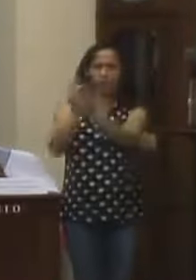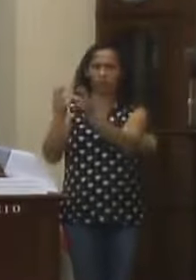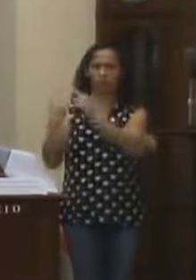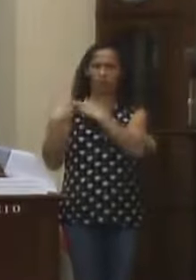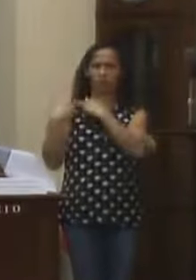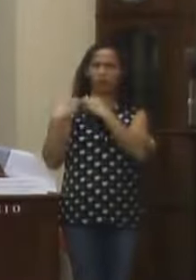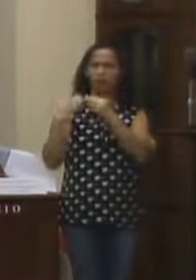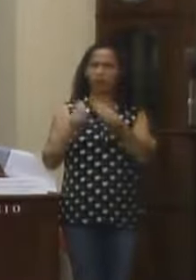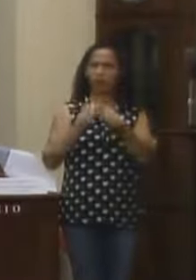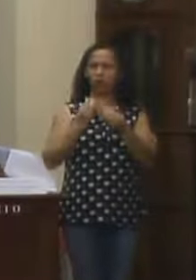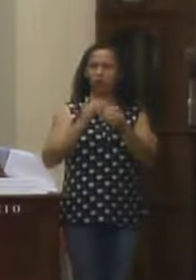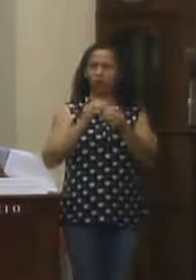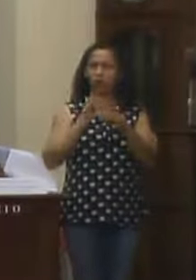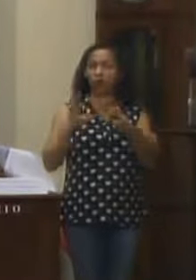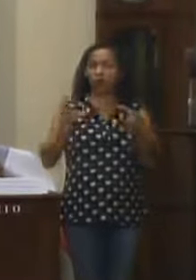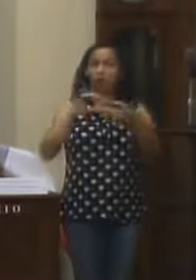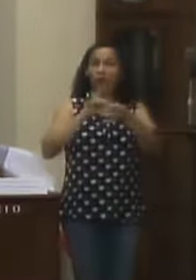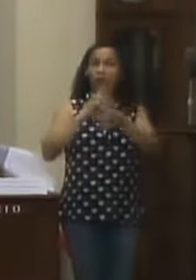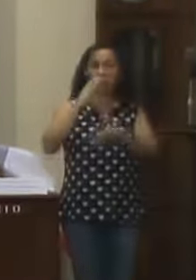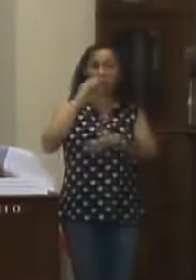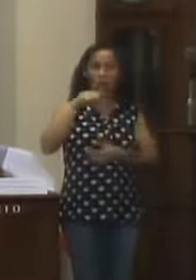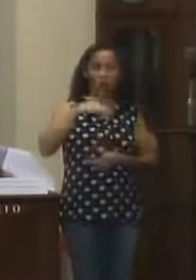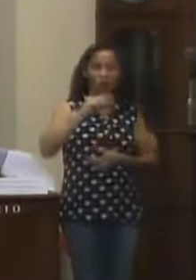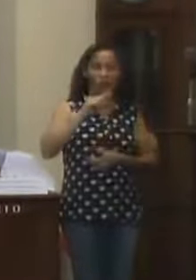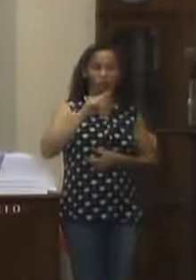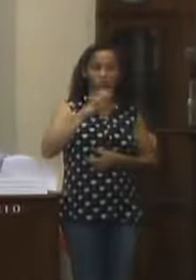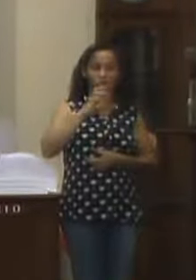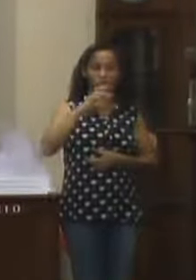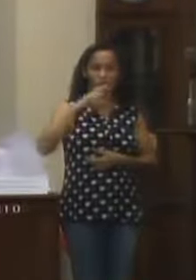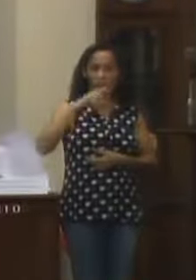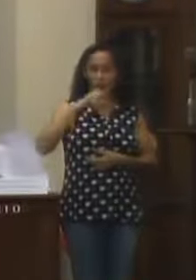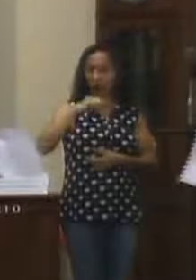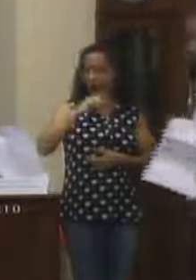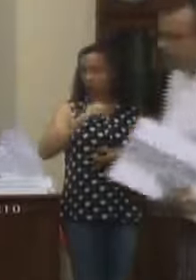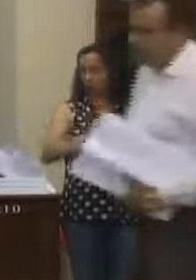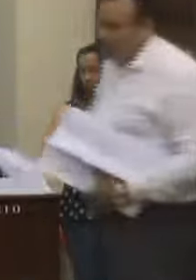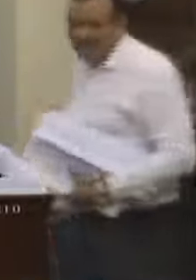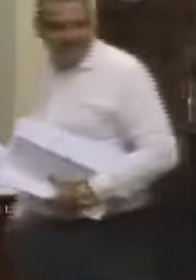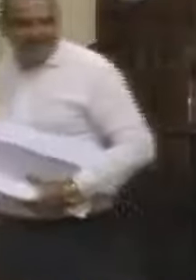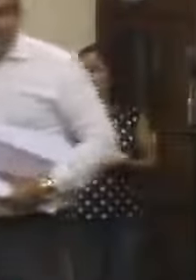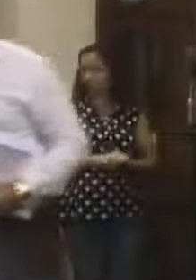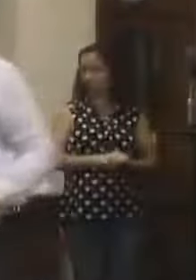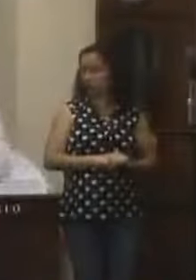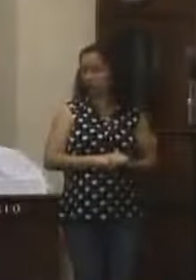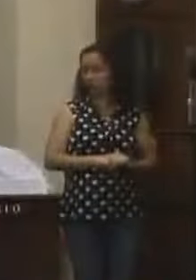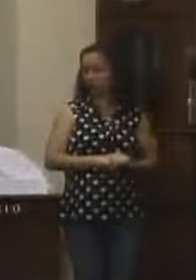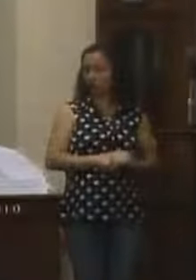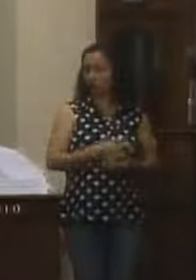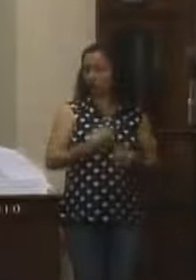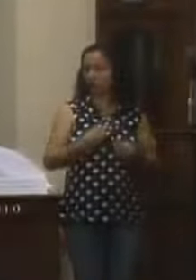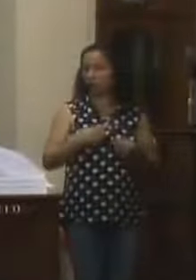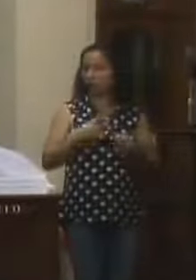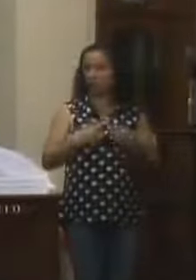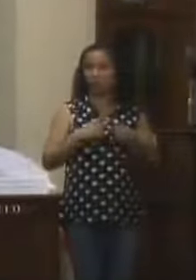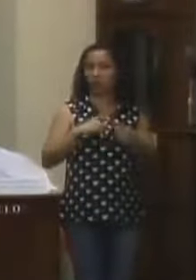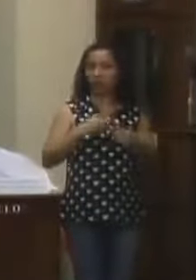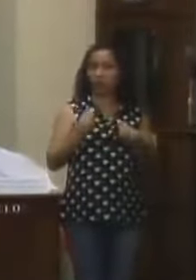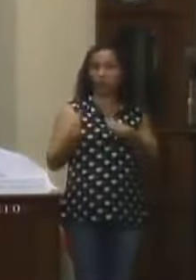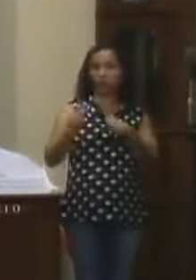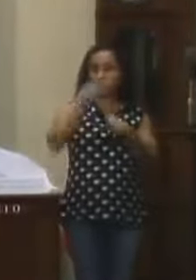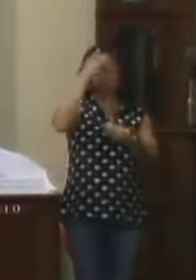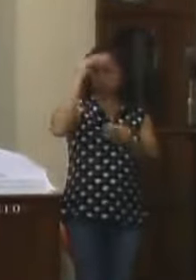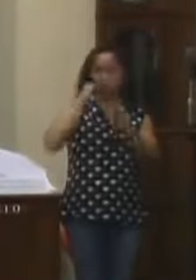para a realização de convênios e instalação de um serviço com características regionais, bem como o elevado número de habitantes para a realização de